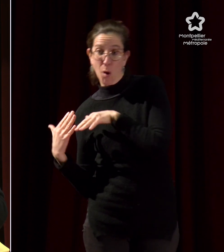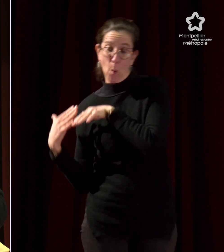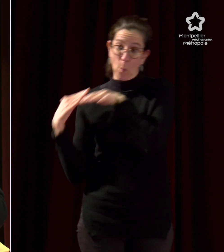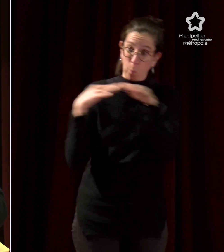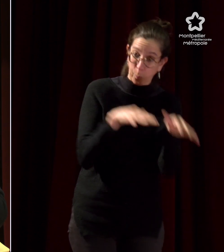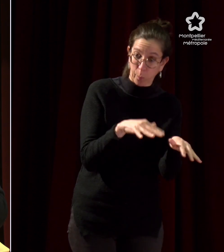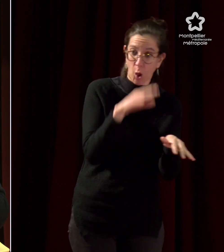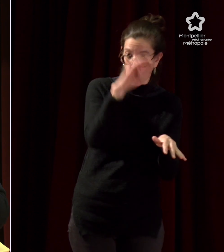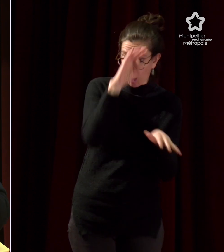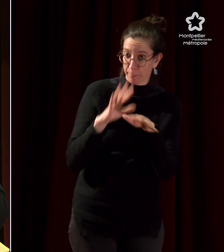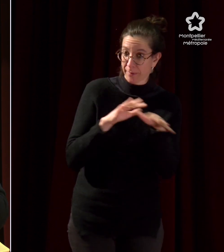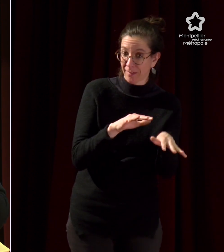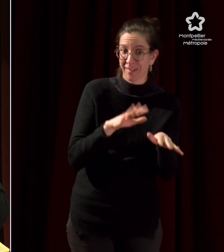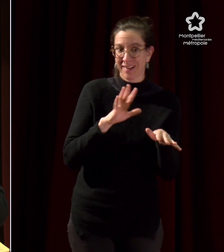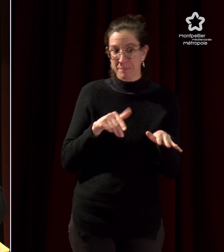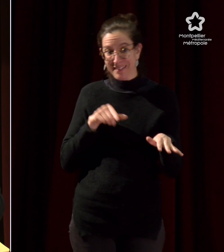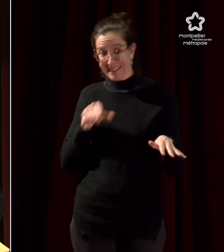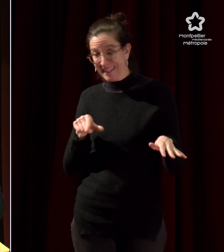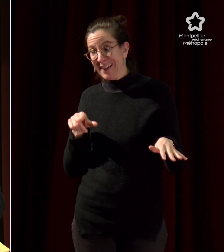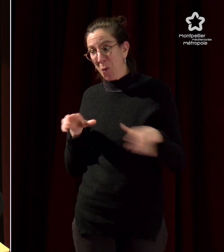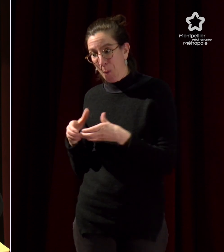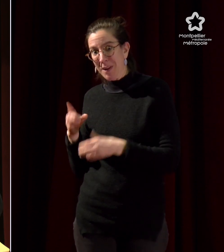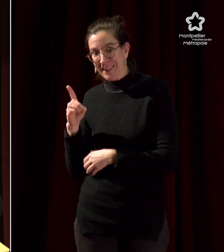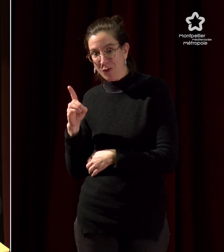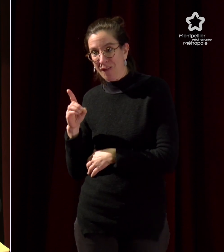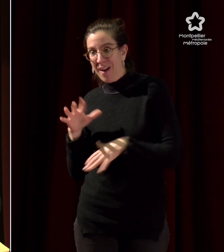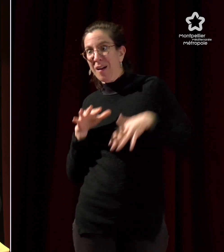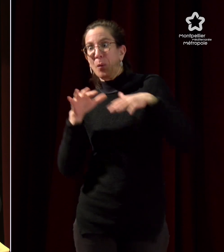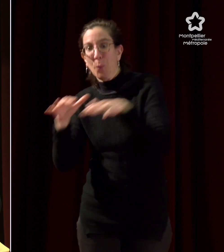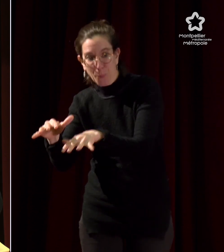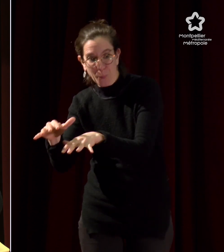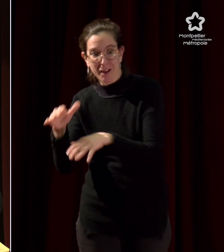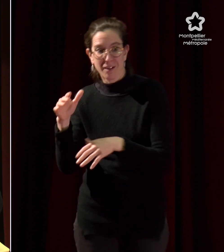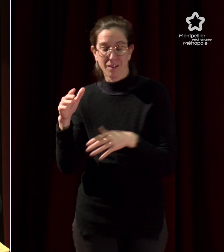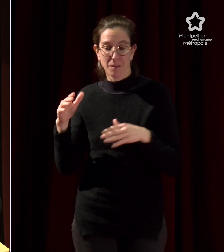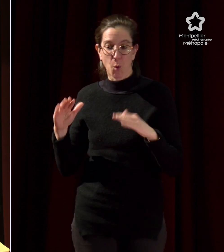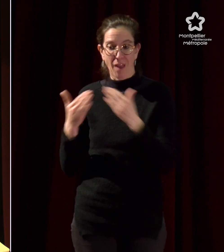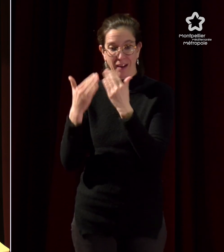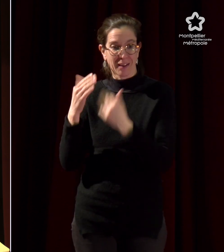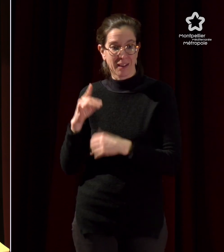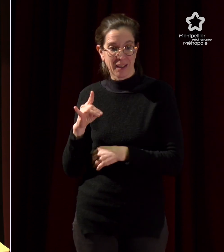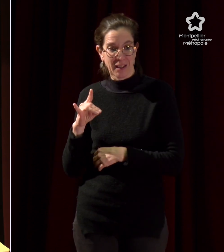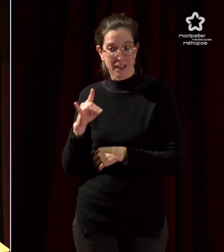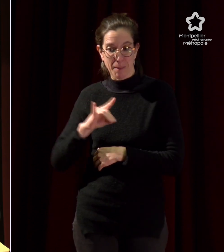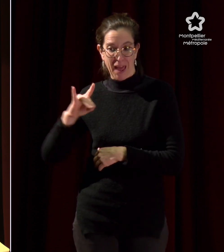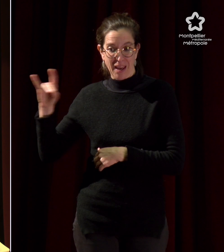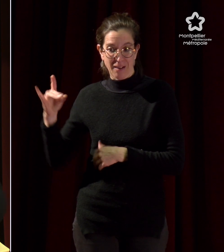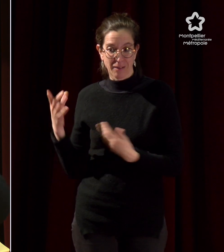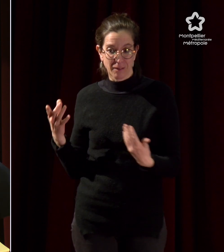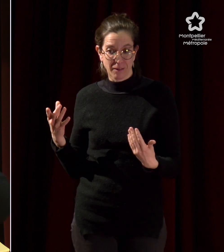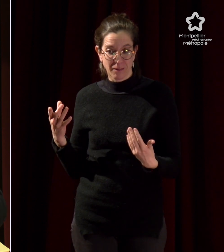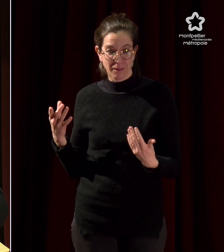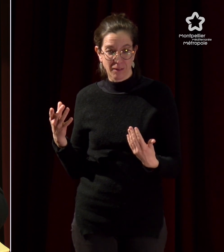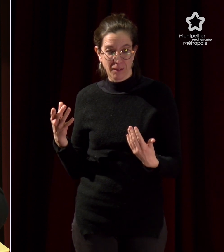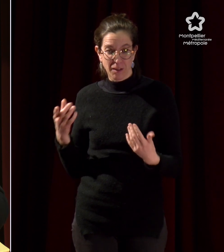l'Himalaya. Donc, mais ils viendraient à peu près, ils viennent de la même branche parce que eux, ils se séparent seulement il y a 400 000 ans. Donc eux,